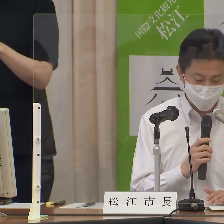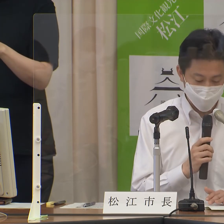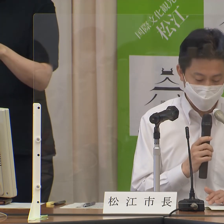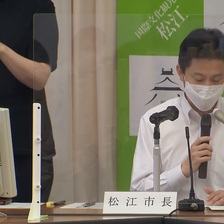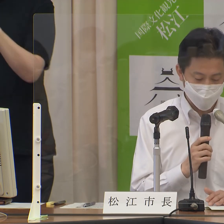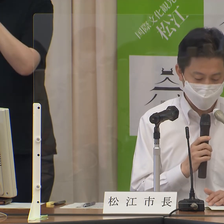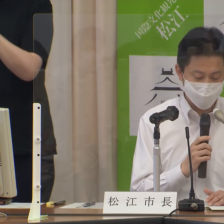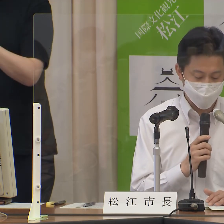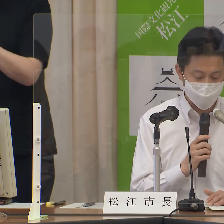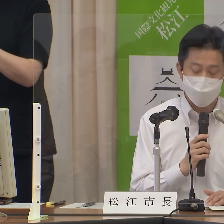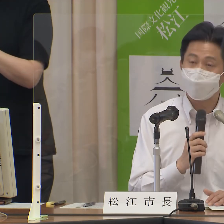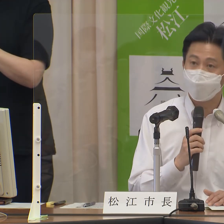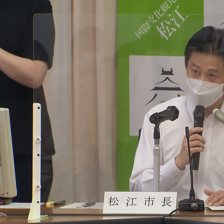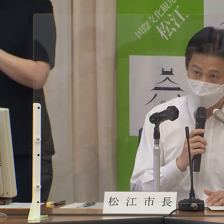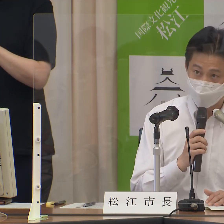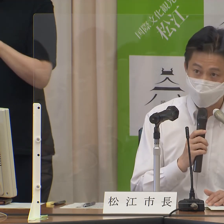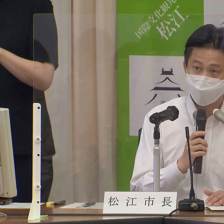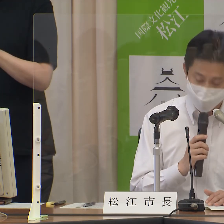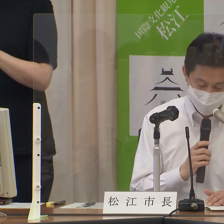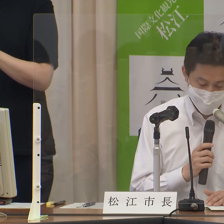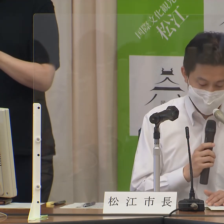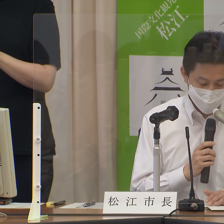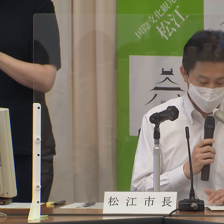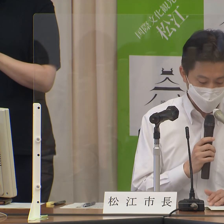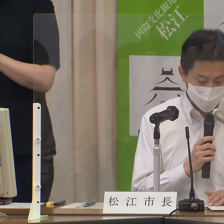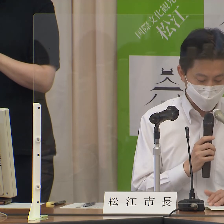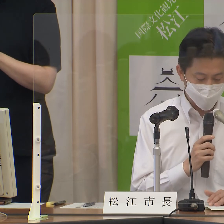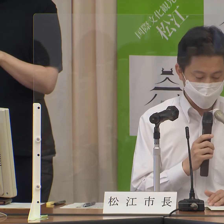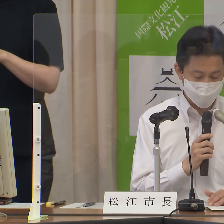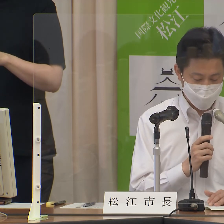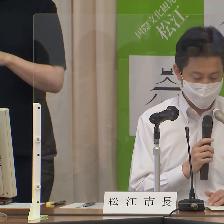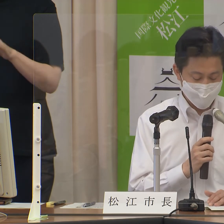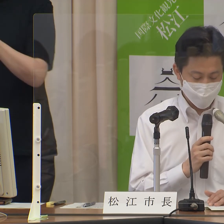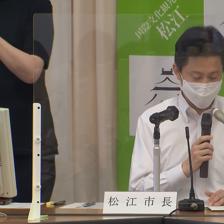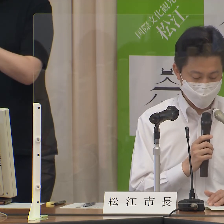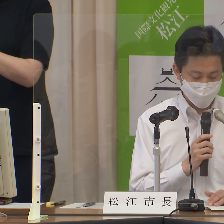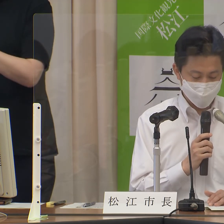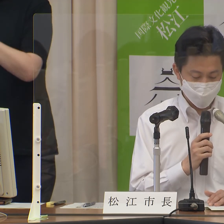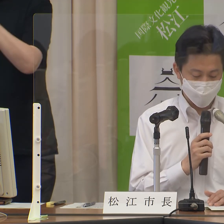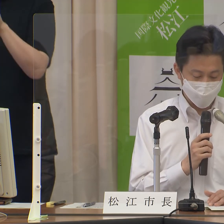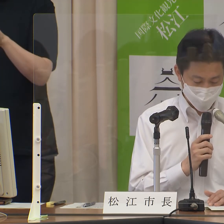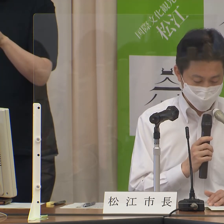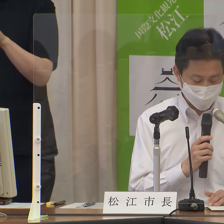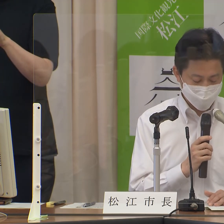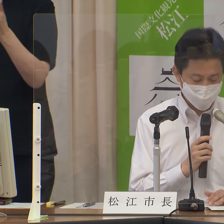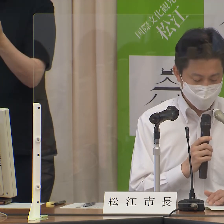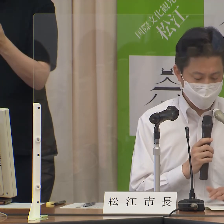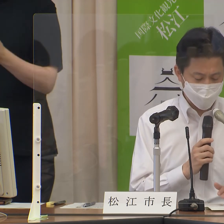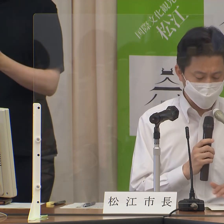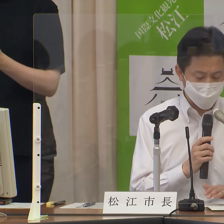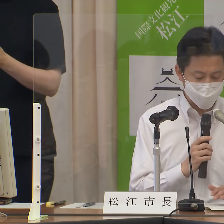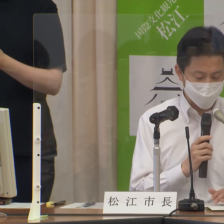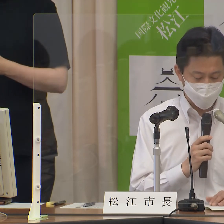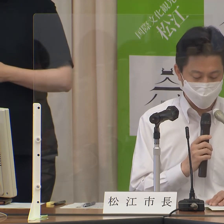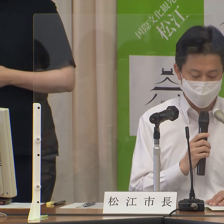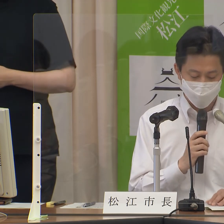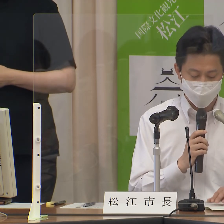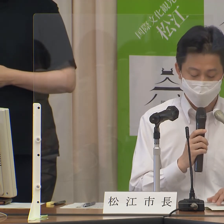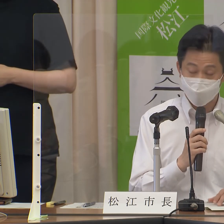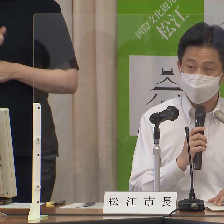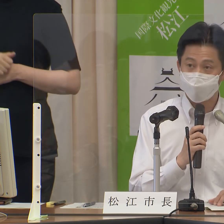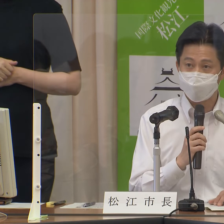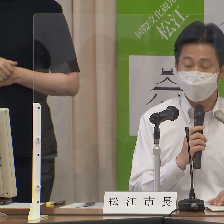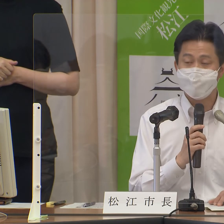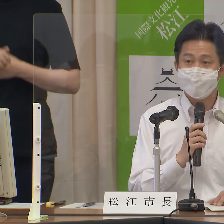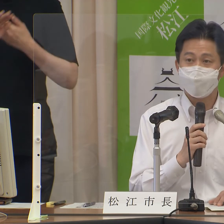に入るという学校が市内で8校ございます。でその他にもですね、終業式の日を若干こう早めて行う